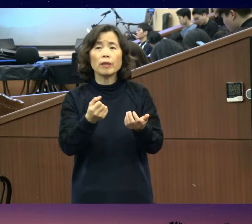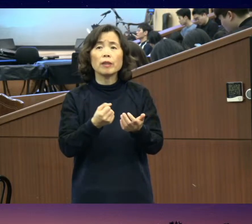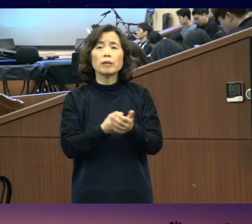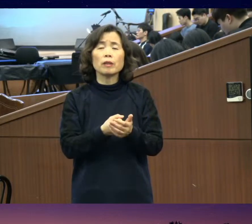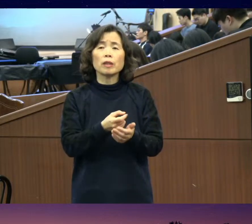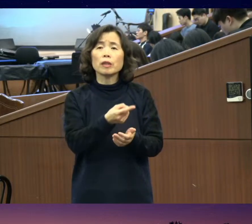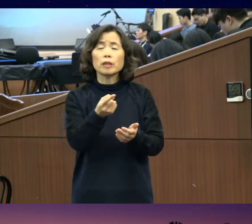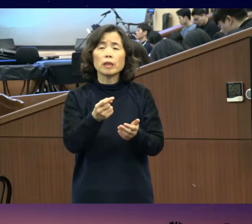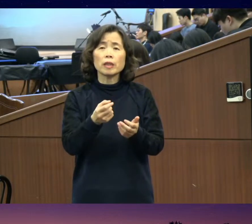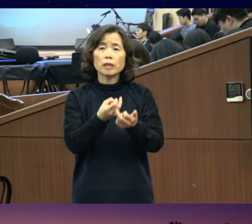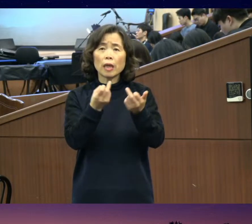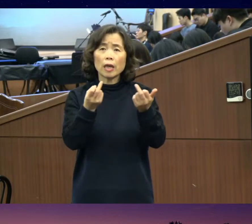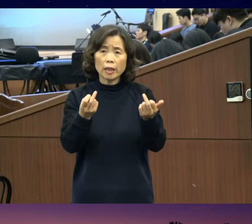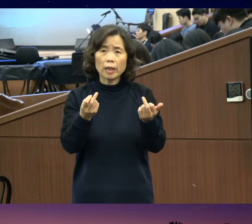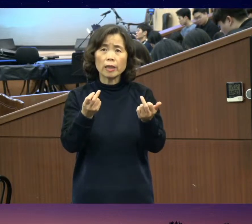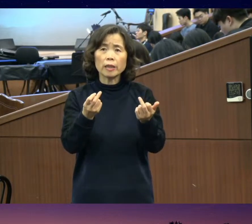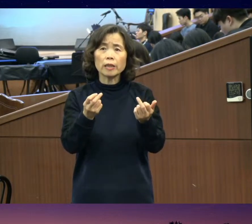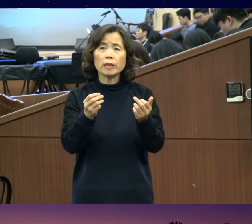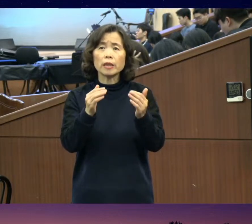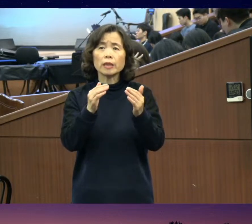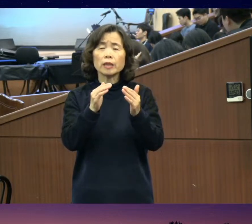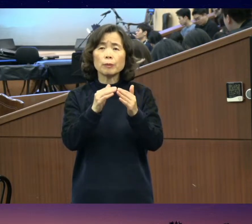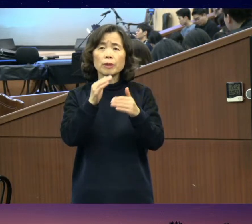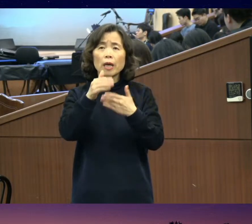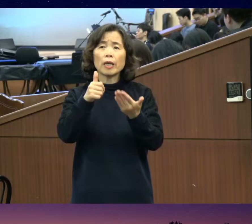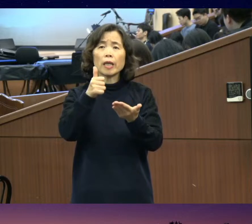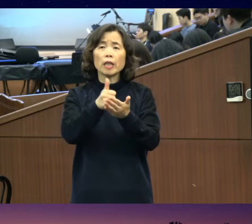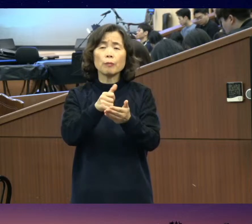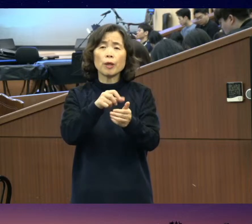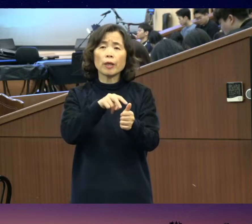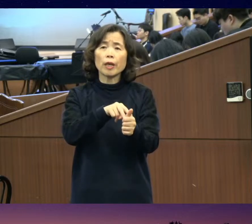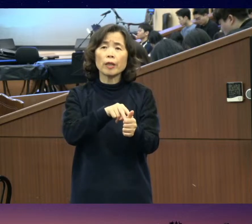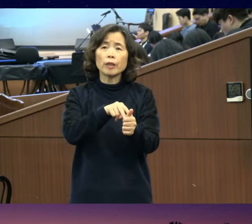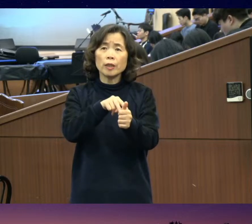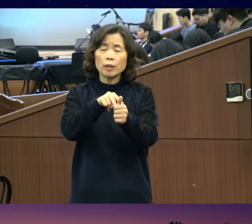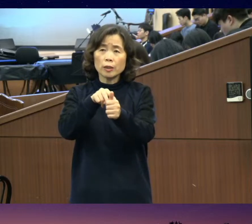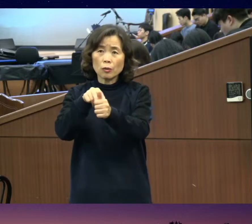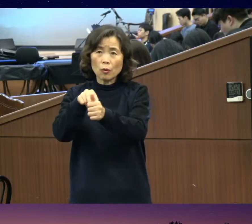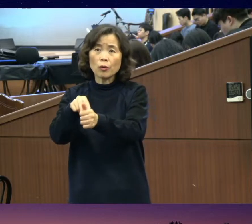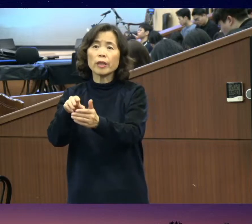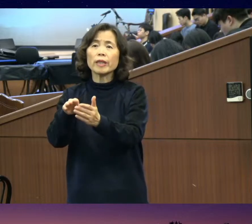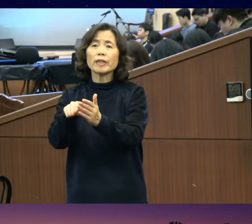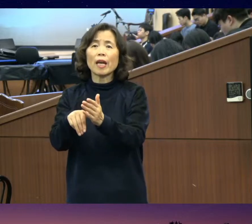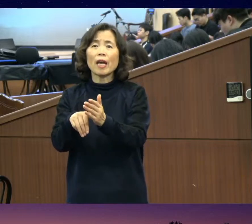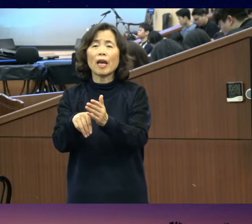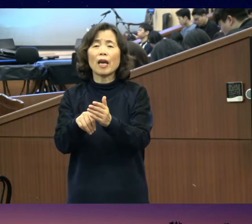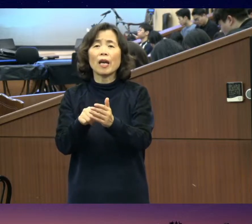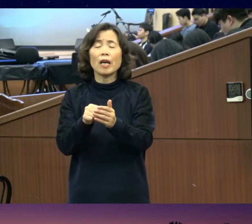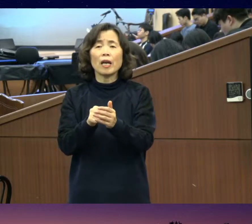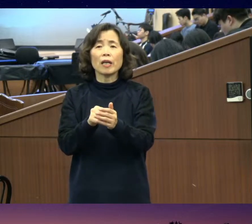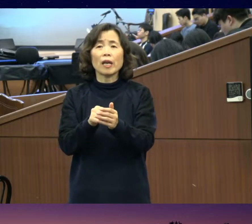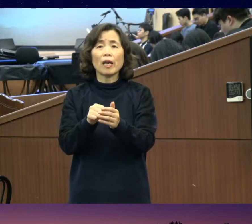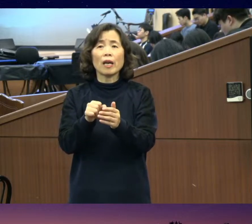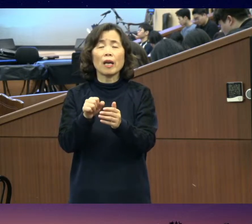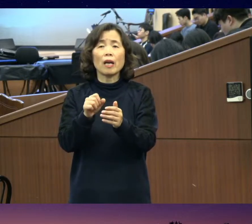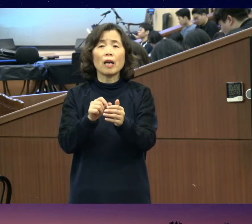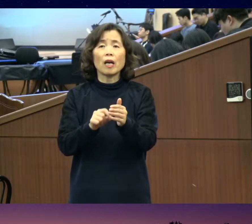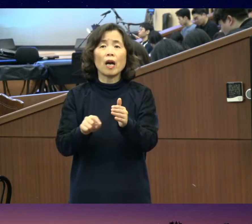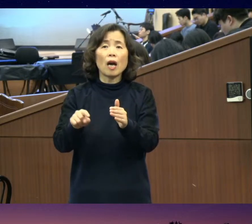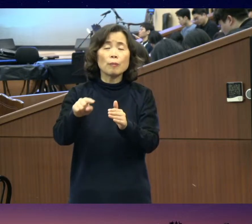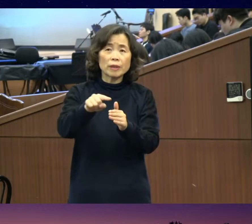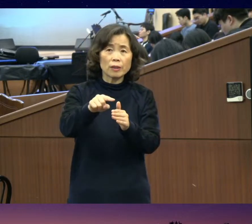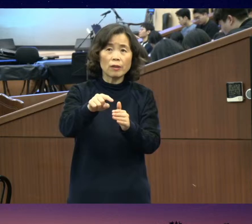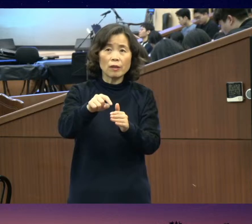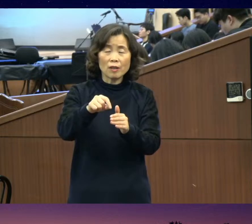그들이 산에 있는 아비나답의 집에서 하나님의 궤를 싣고 나올 때에 아효는 궤 앞에서 가고 다윗과 이스라엘 온